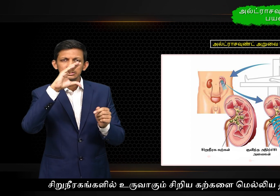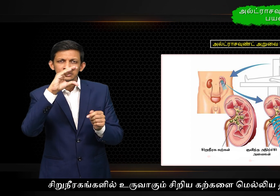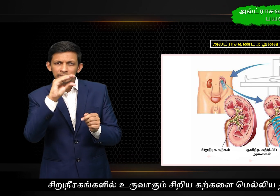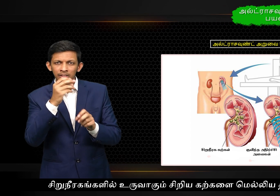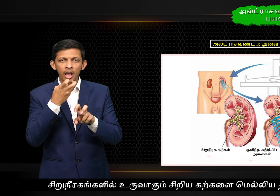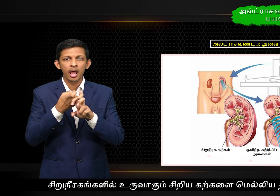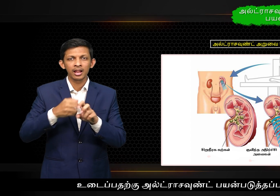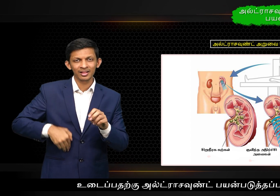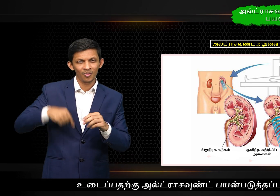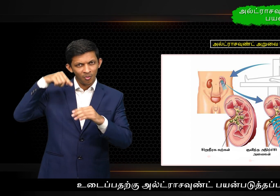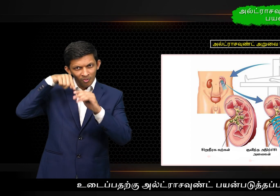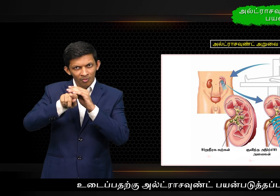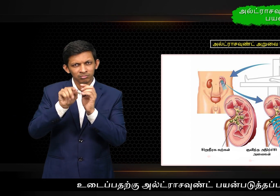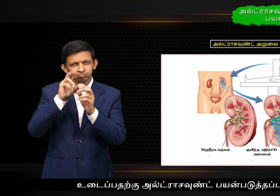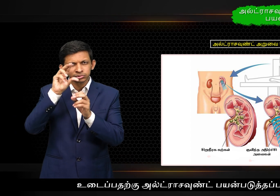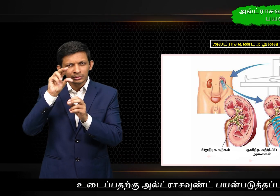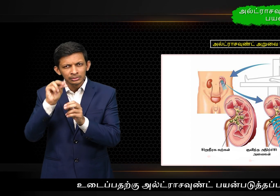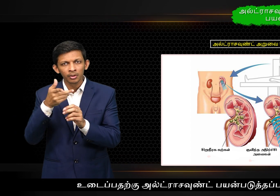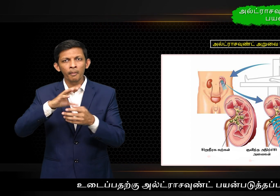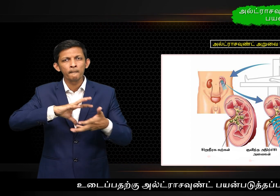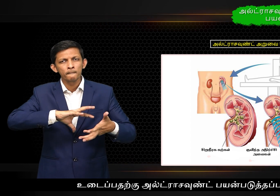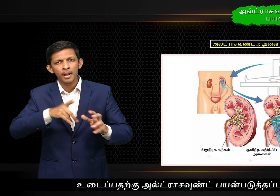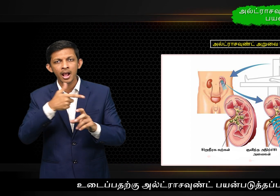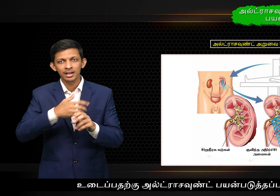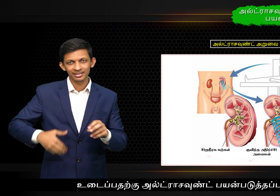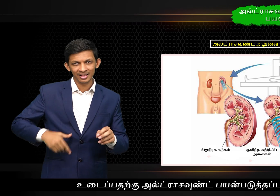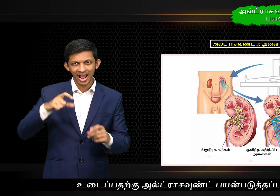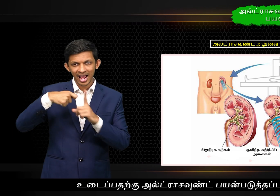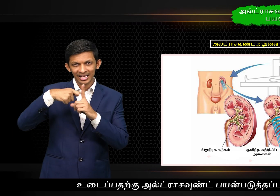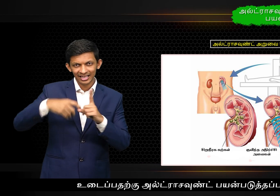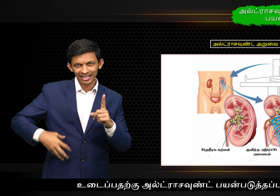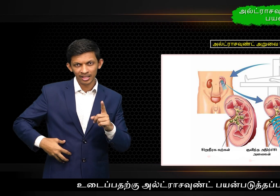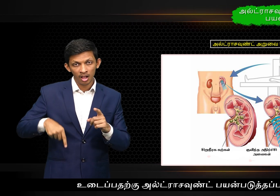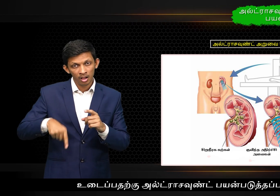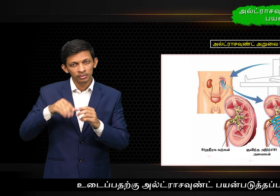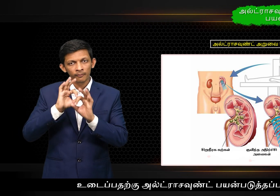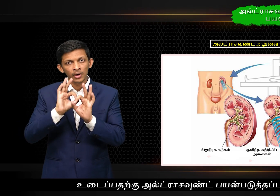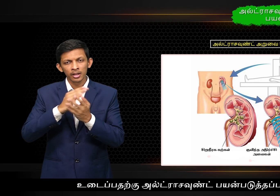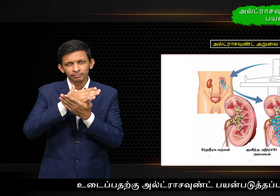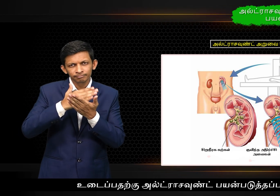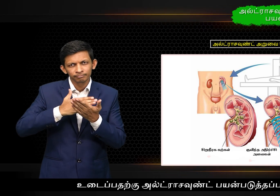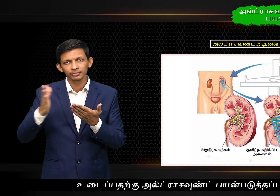மெல்லிய தானியங்களாக உடைப்பதற்கு அல்ட்ராசவுண்ட் பயன்படுத்தப்படுகிறது.